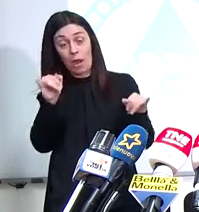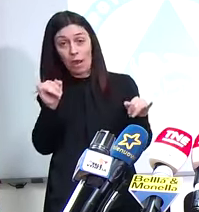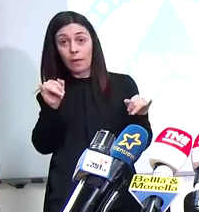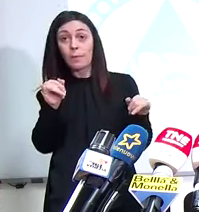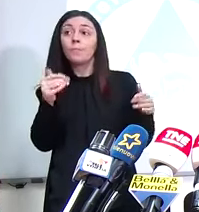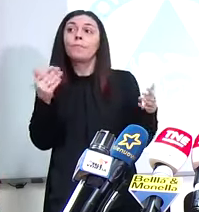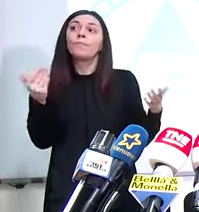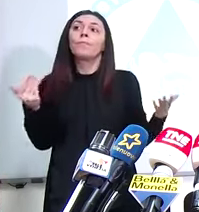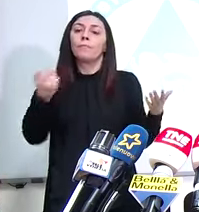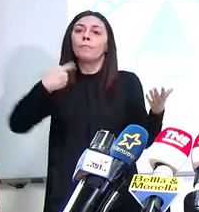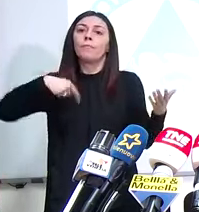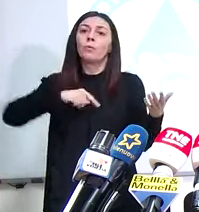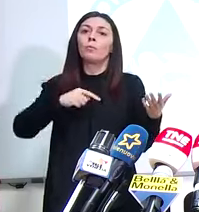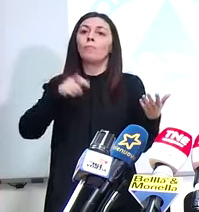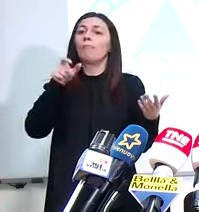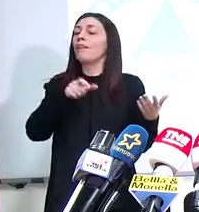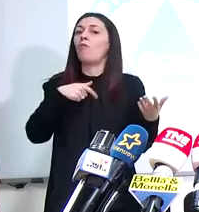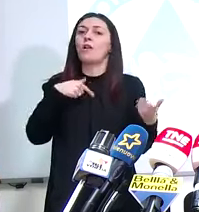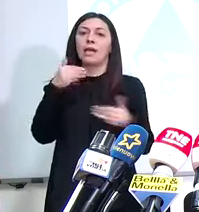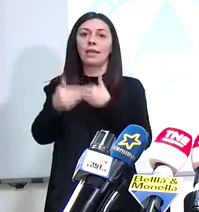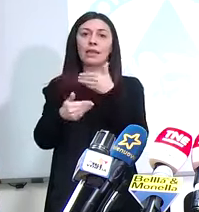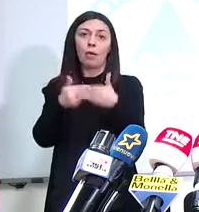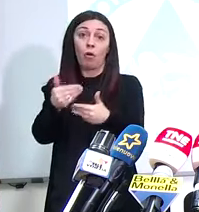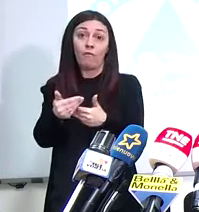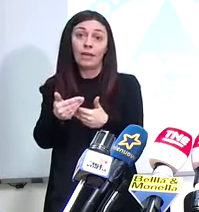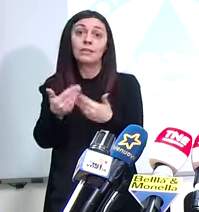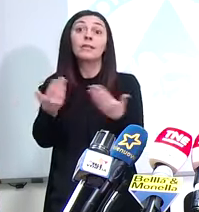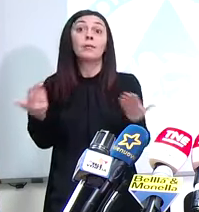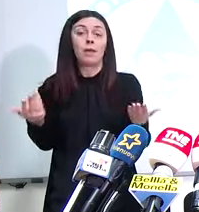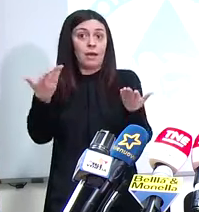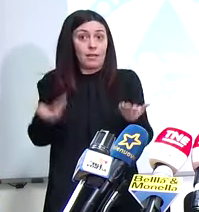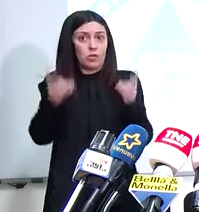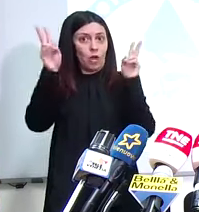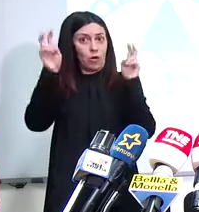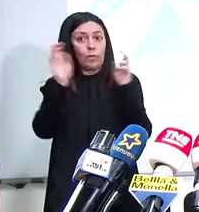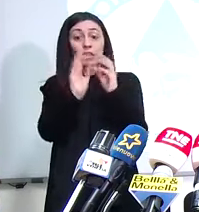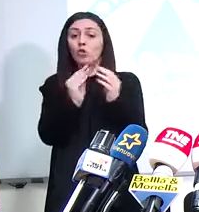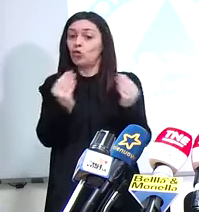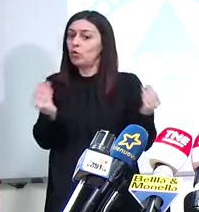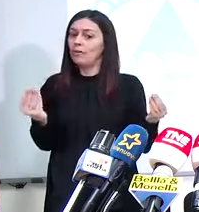però è pur vero che il tema dei giovani ci stava a cuore